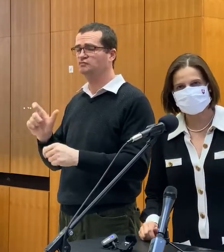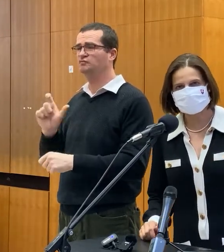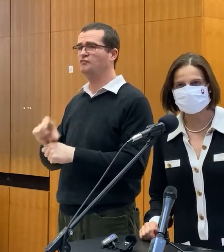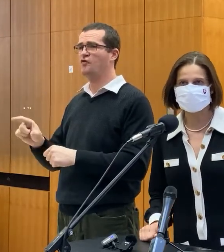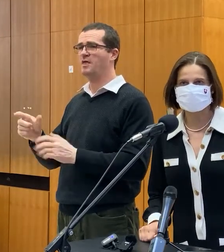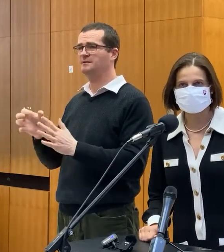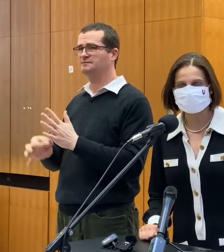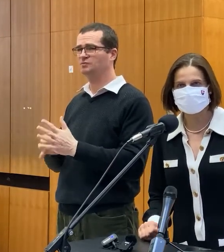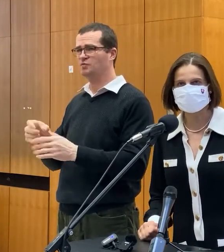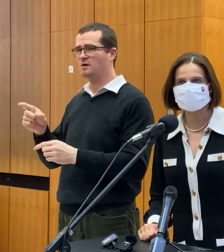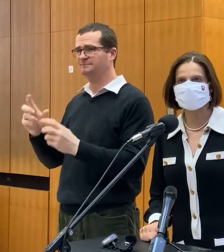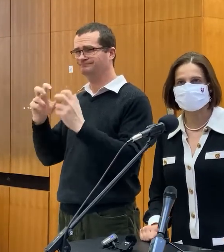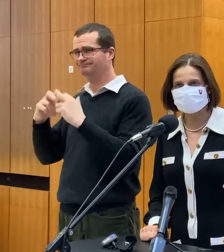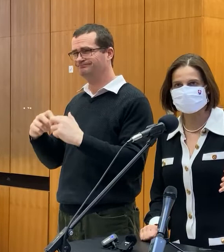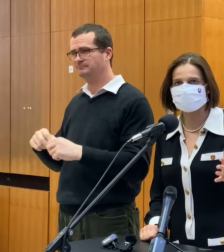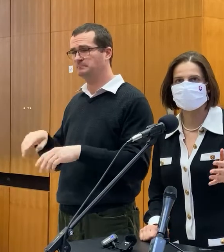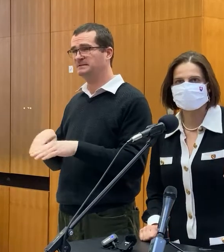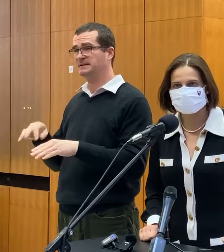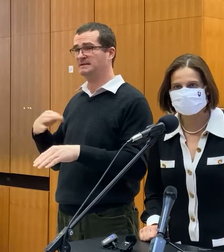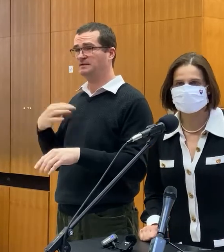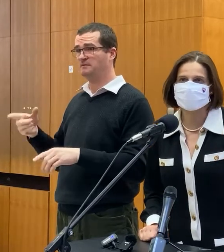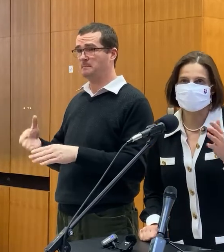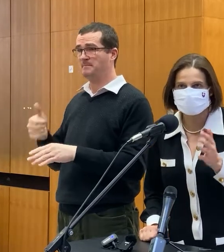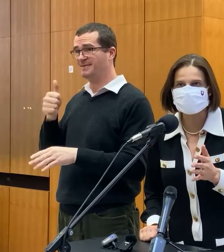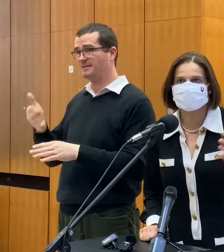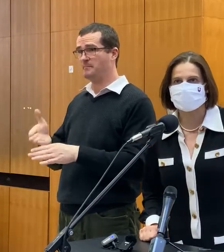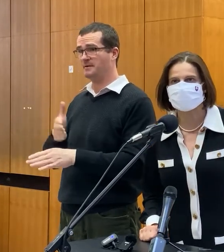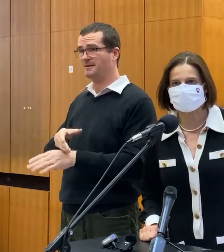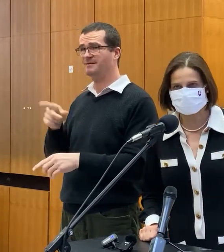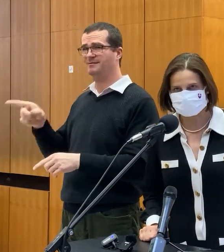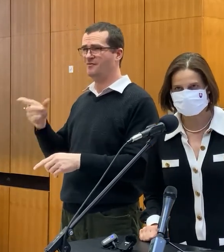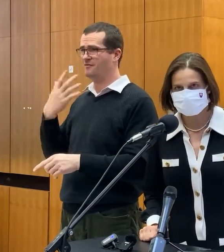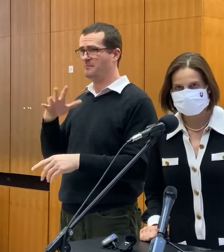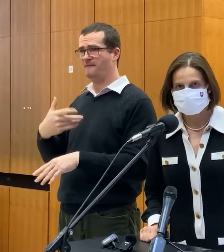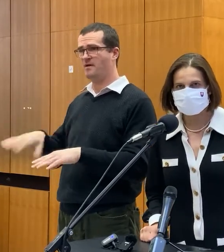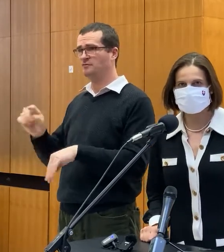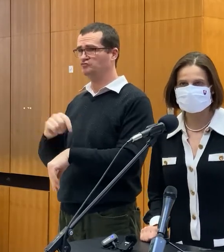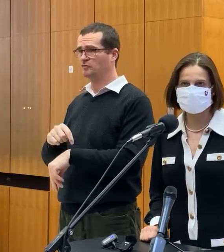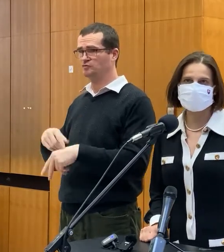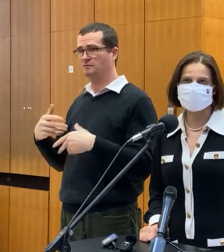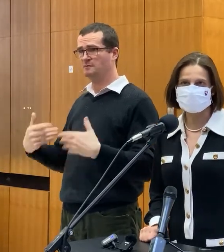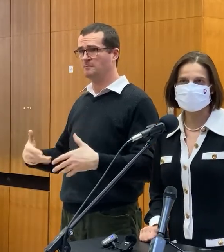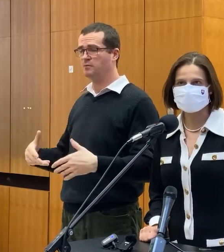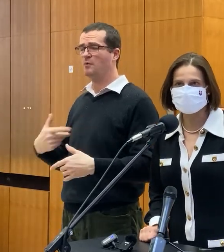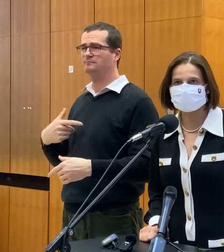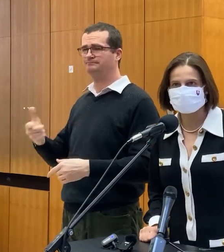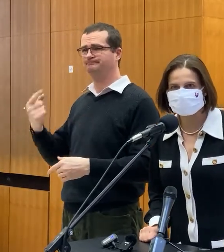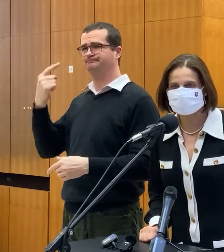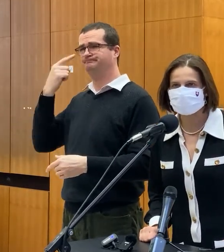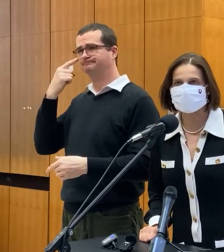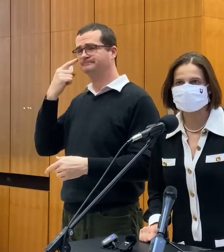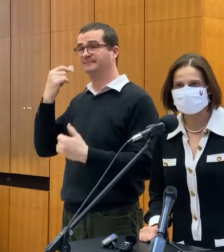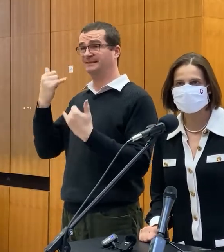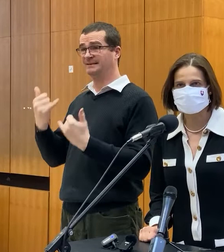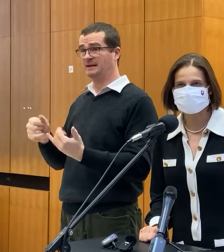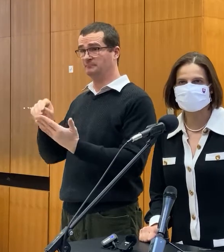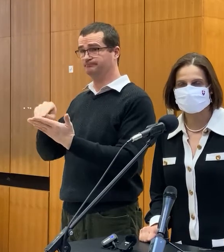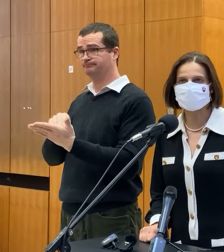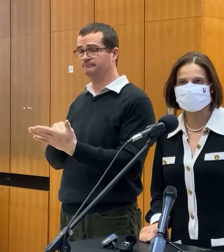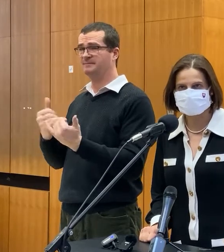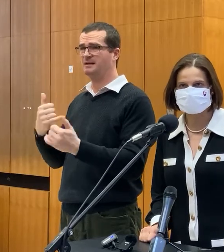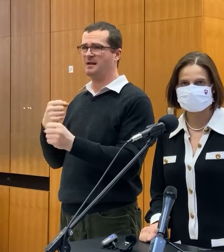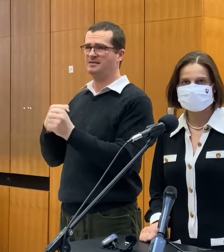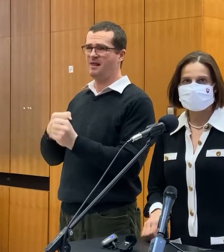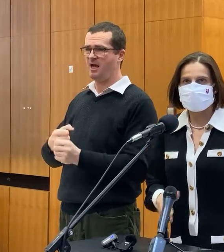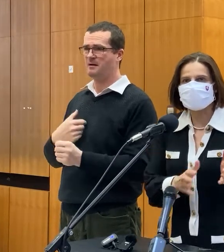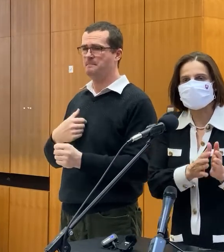na situáciu, ktorú zanalyzoval minister zdravotníctva deň predtým, takže ani on na to nemal viac času. A chceme brať do úvahy aktuálne dáta, tak proste sme pod časovým